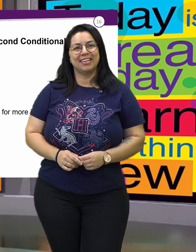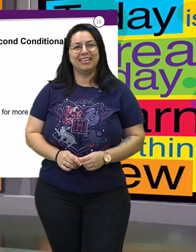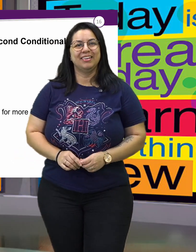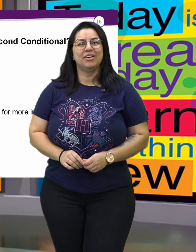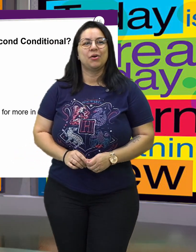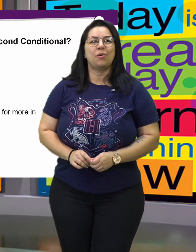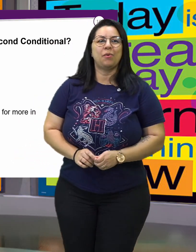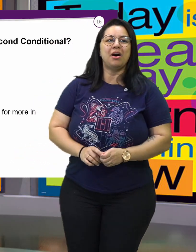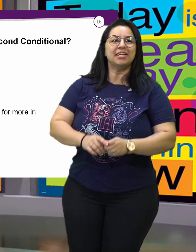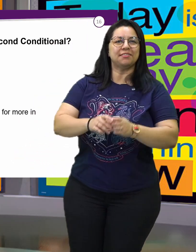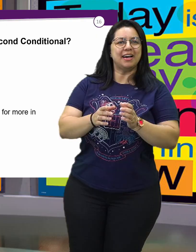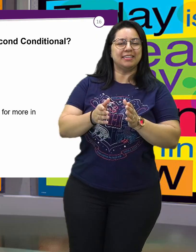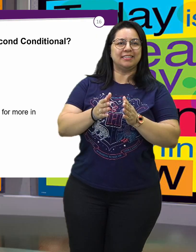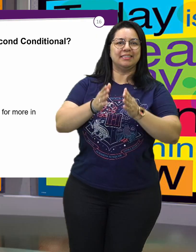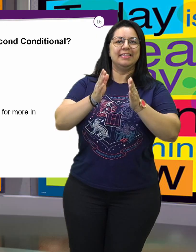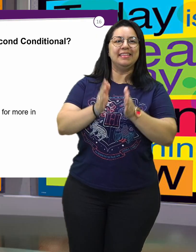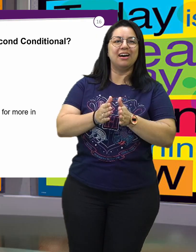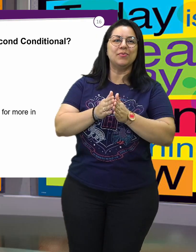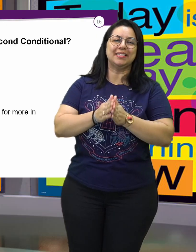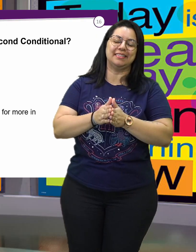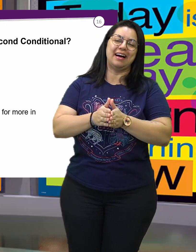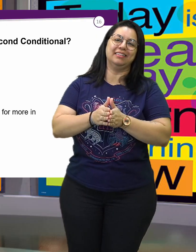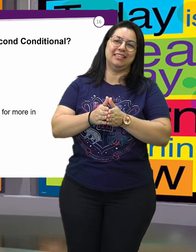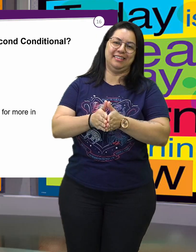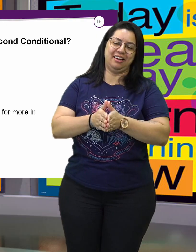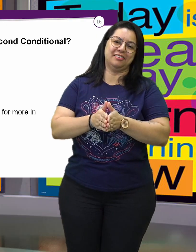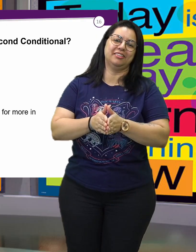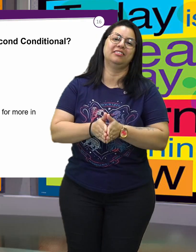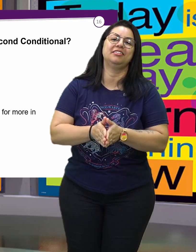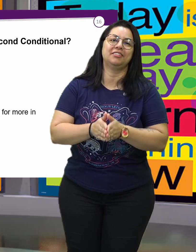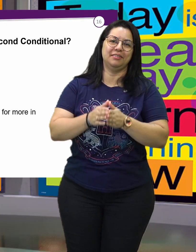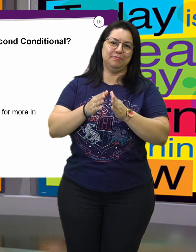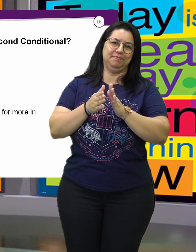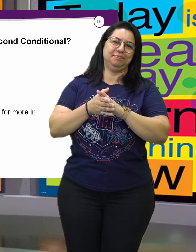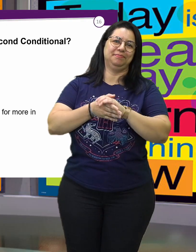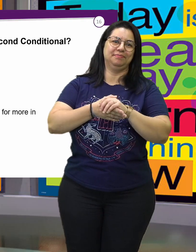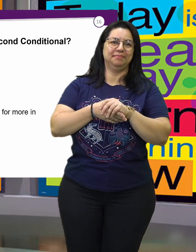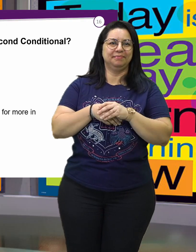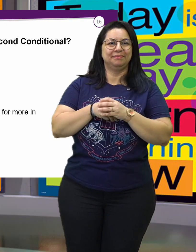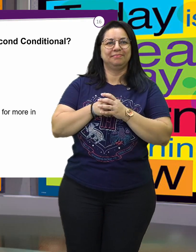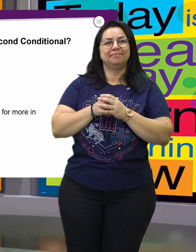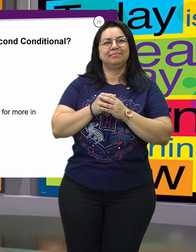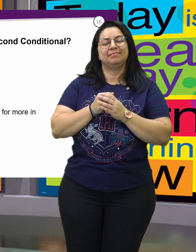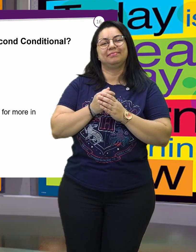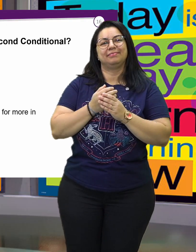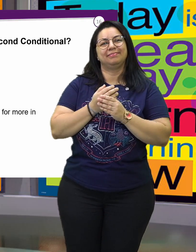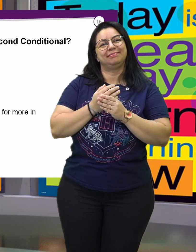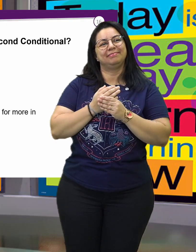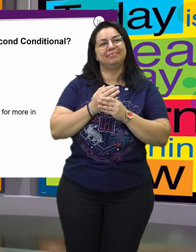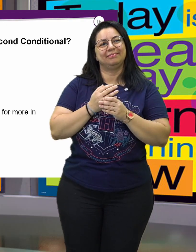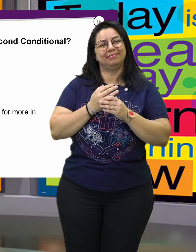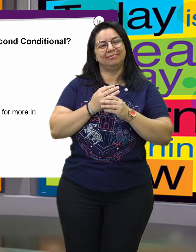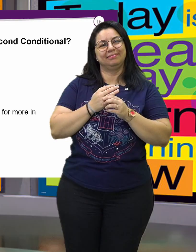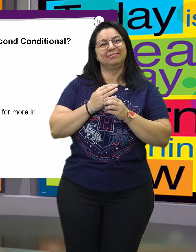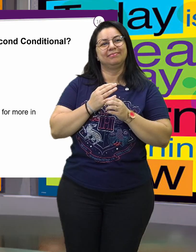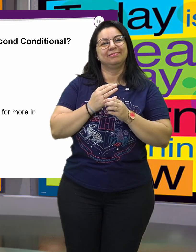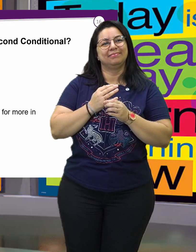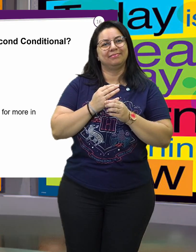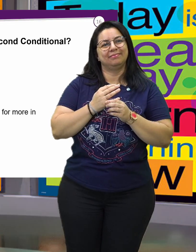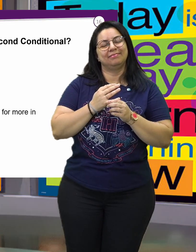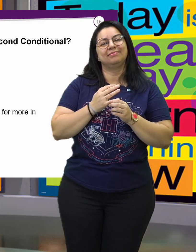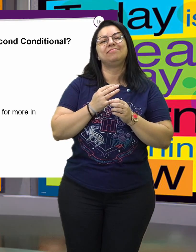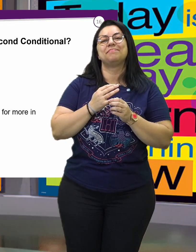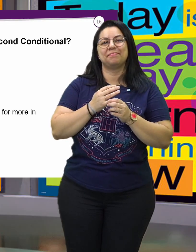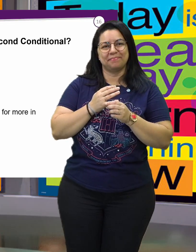Vamos lá para 2. Qual das frases não está na second conditional? Aí aqui você 3 na